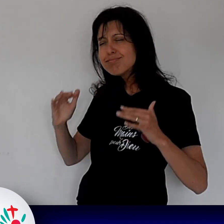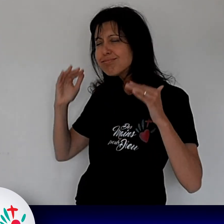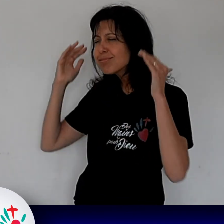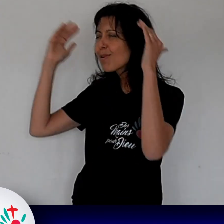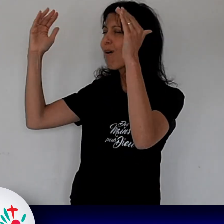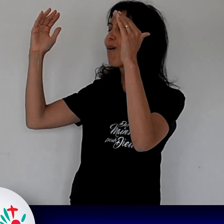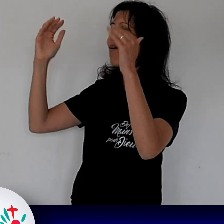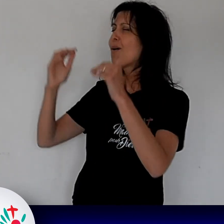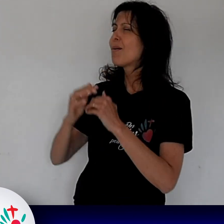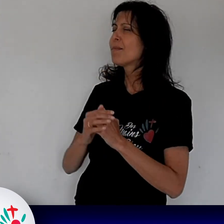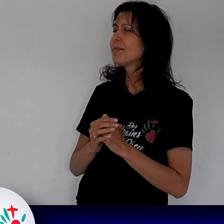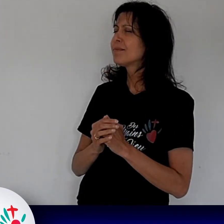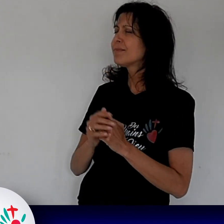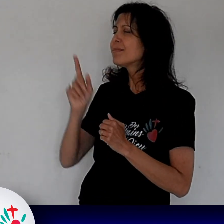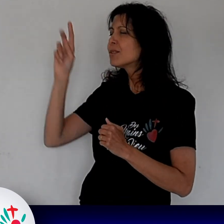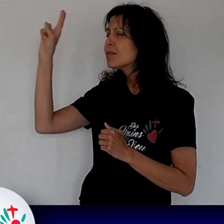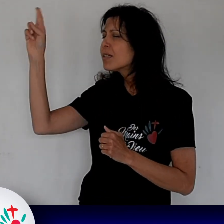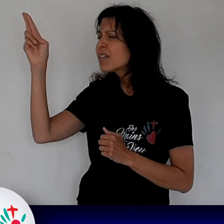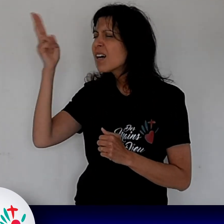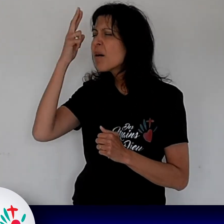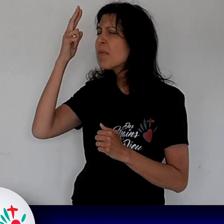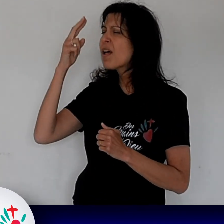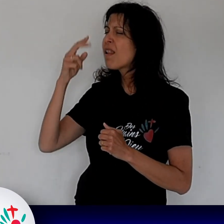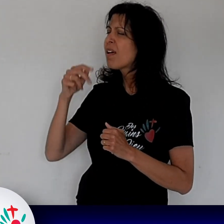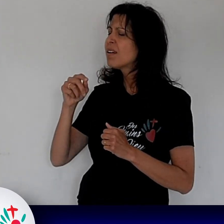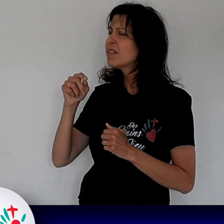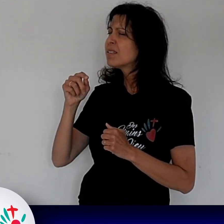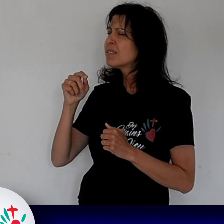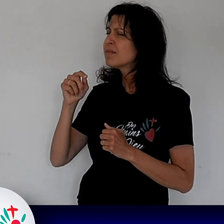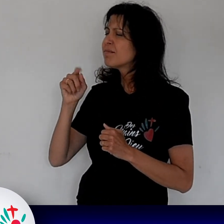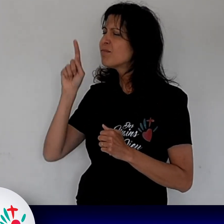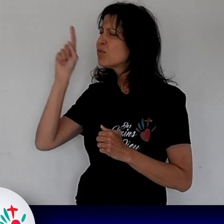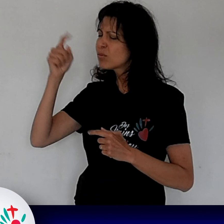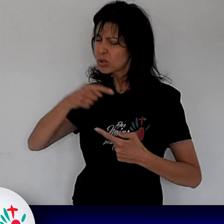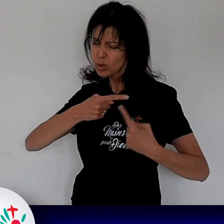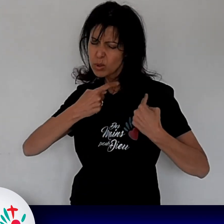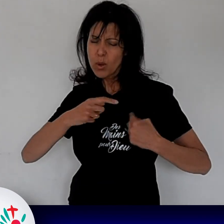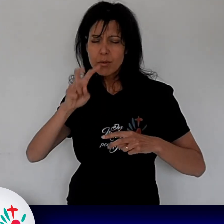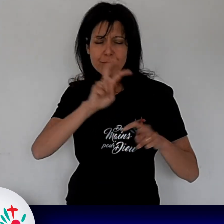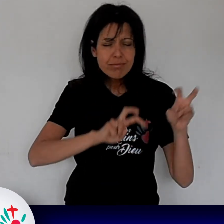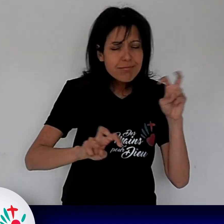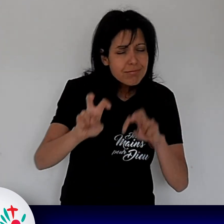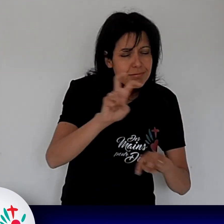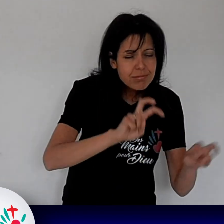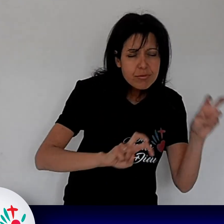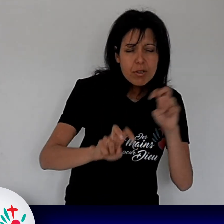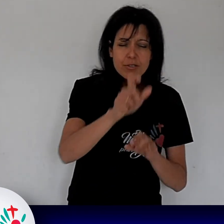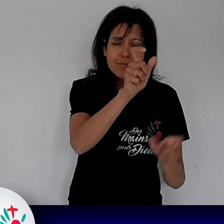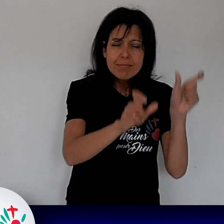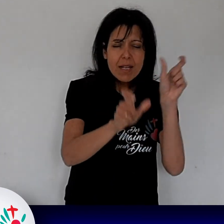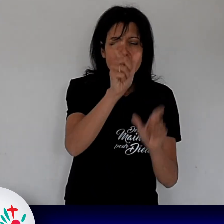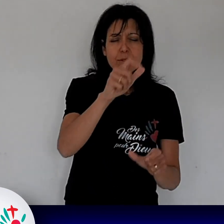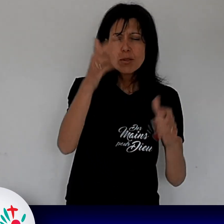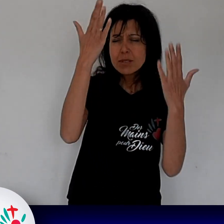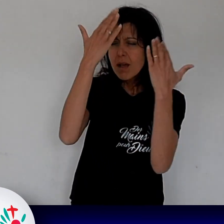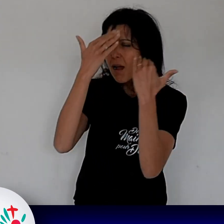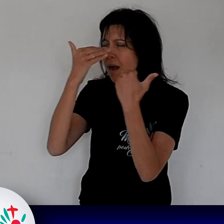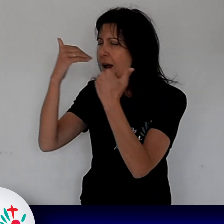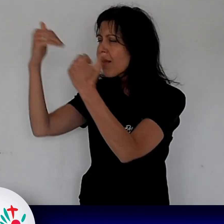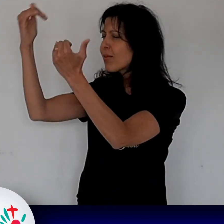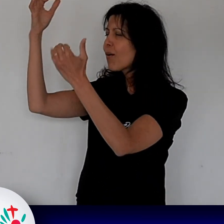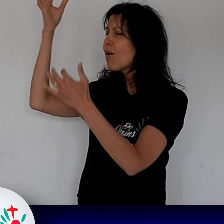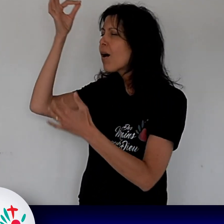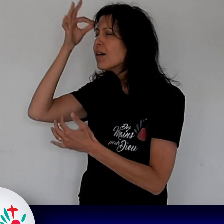encore ce matin que tu cherches des cœurs, Seigneur, des adorateurs en esprit et en vérité, qui savent élever